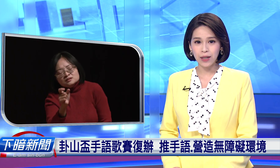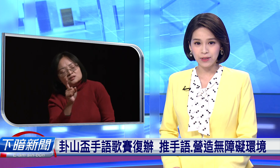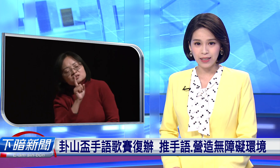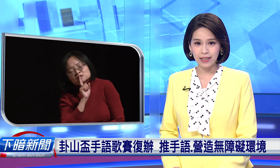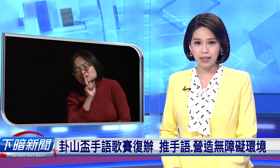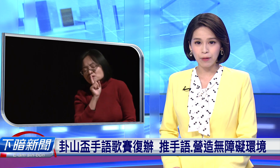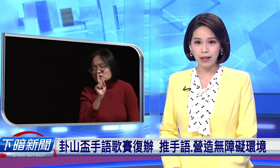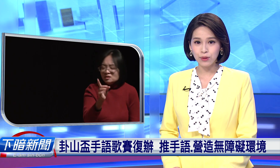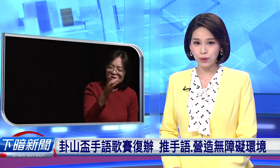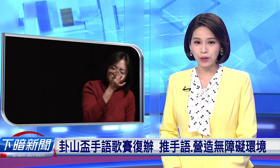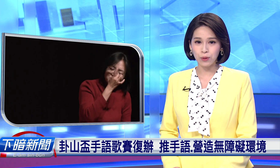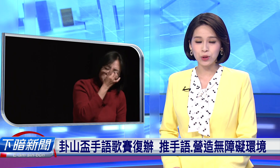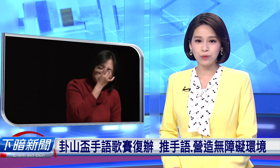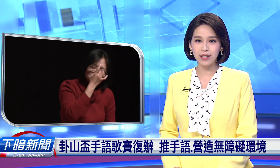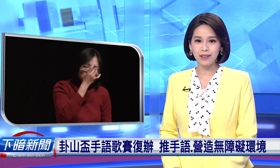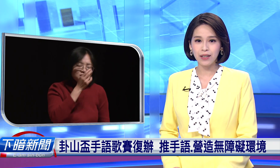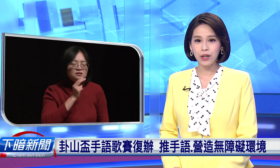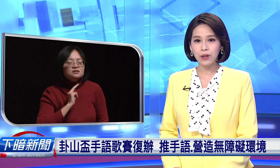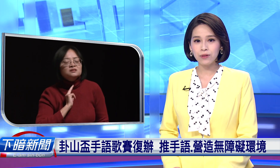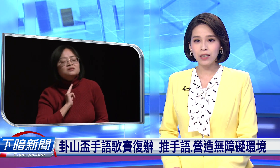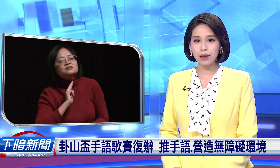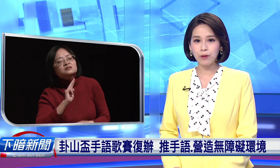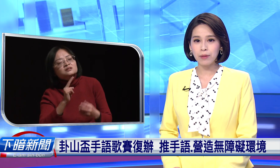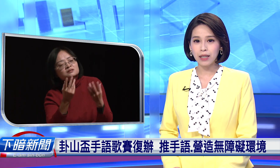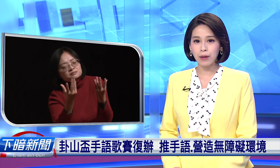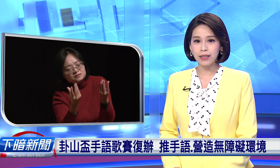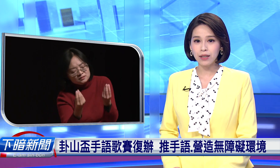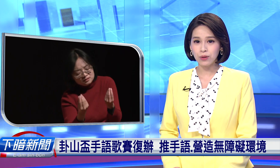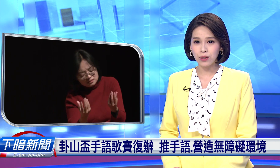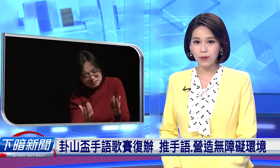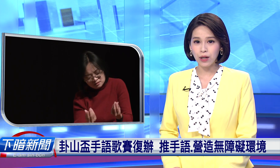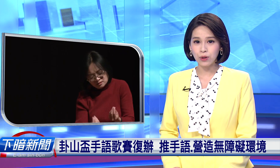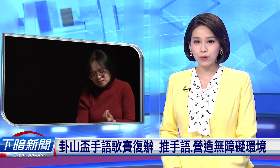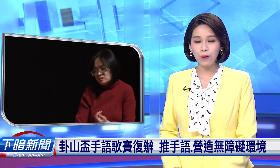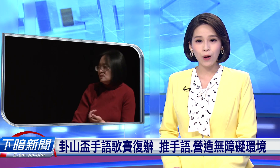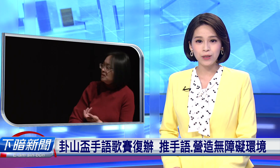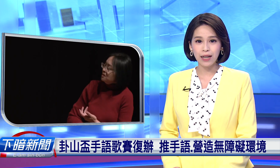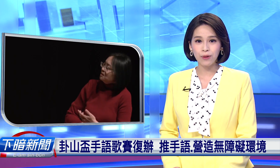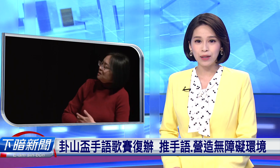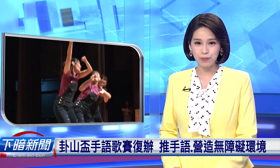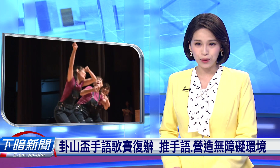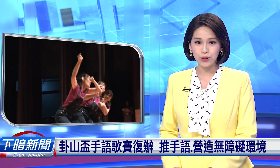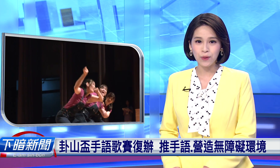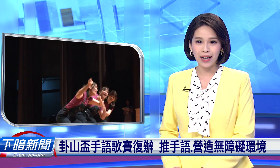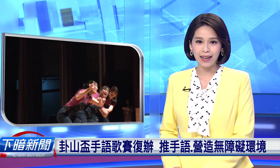阵来参加推广手艺。农政协会嘛希望会当推动交流，互社会无障碍。